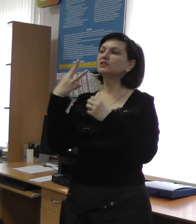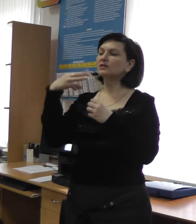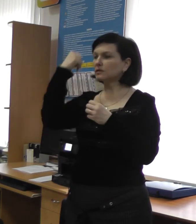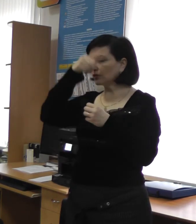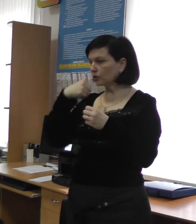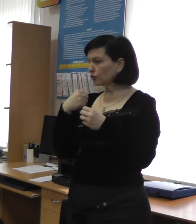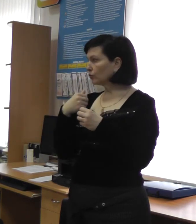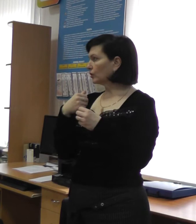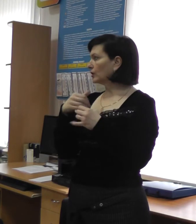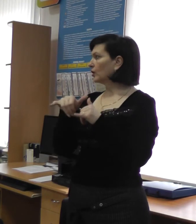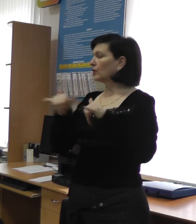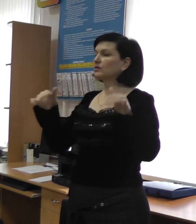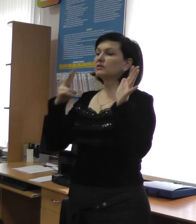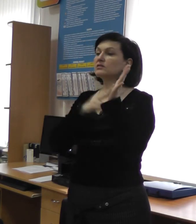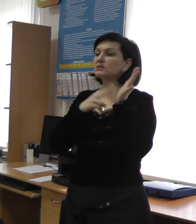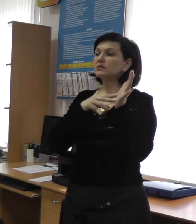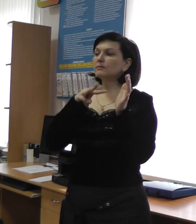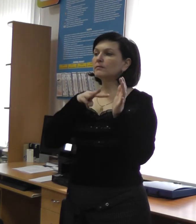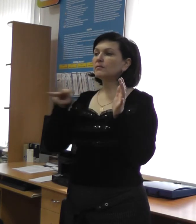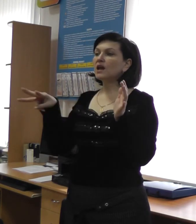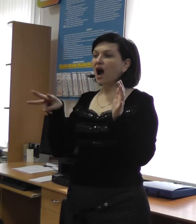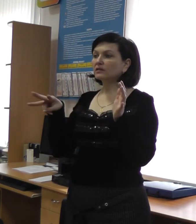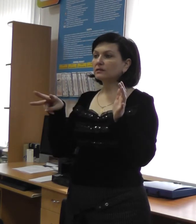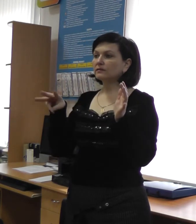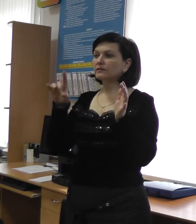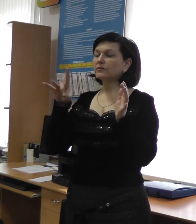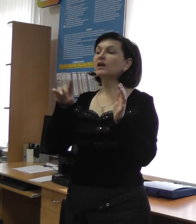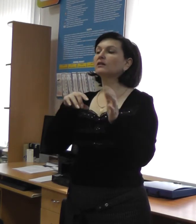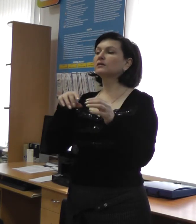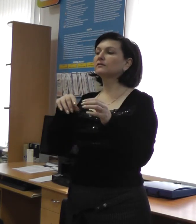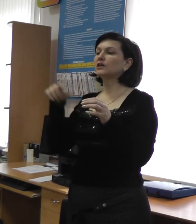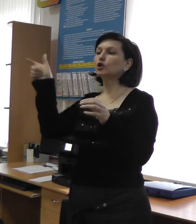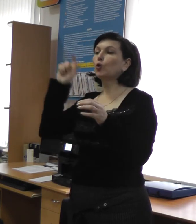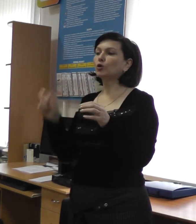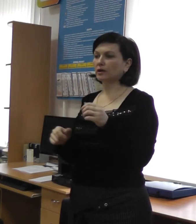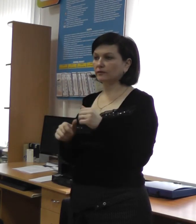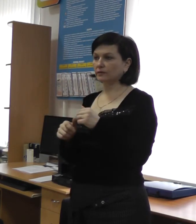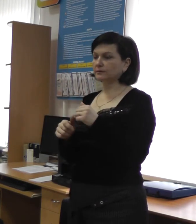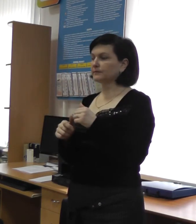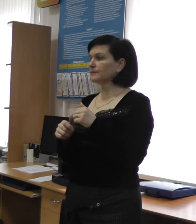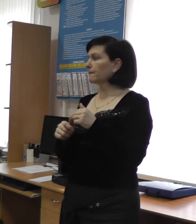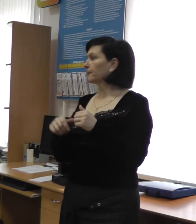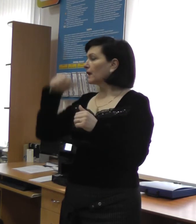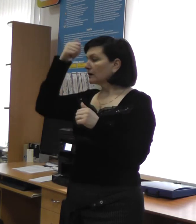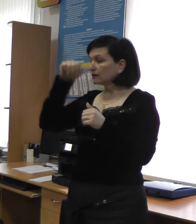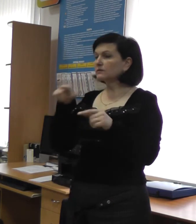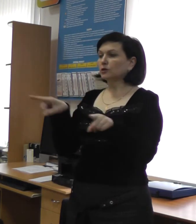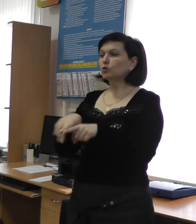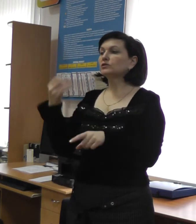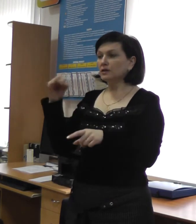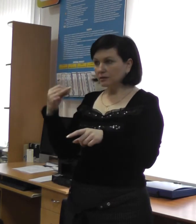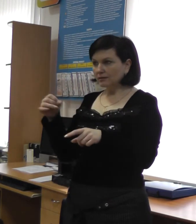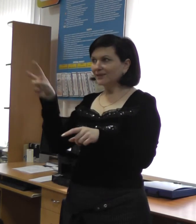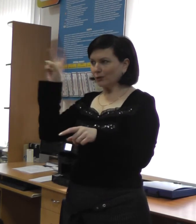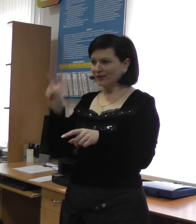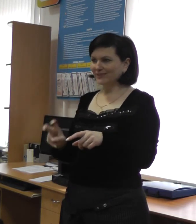достиг 7 миллиардов долларов США. Однако, переживая сложный период, Греция заинтересована в росте экспорта